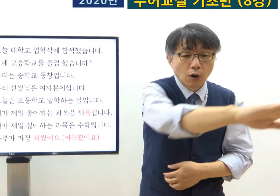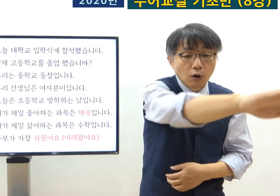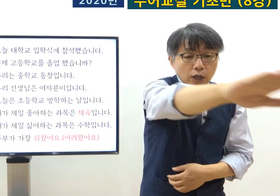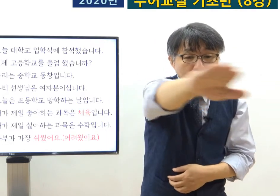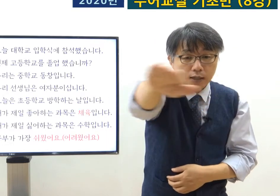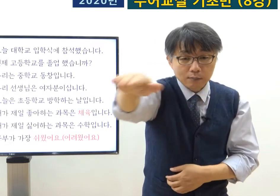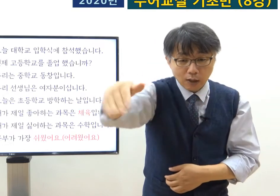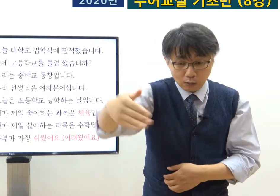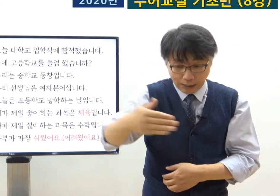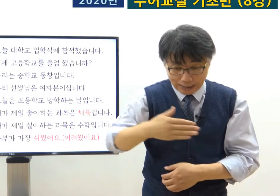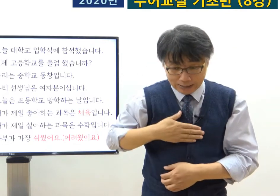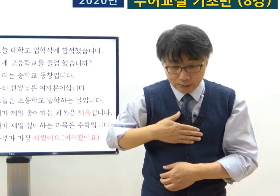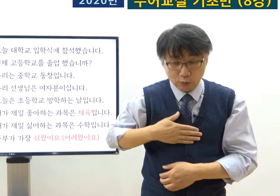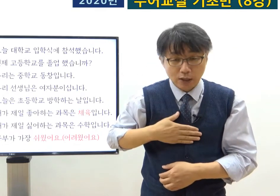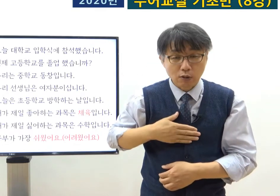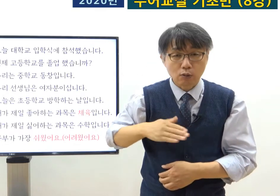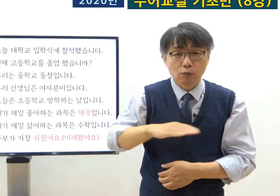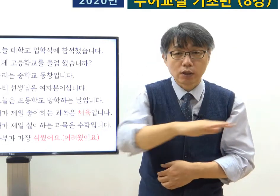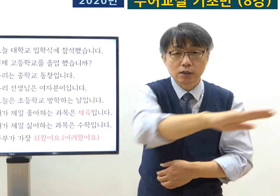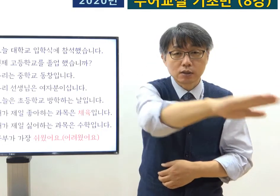여기에 있는 사람들하고 나까지 우리예요. 우리는